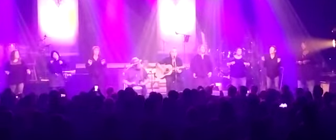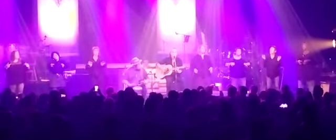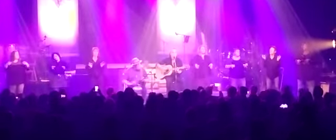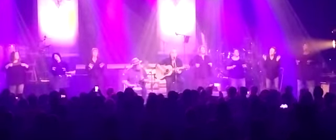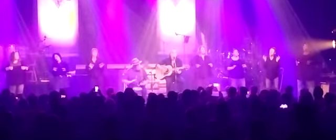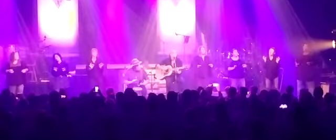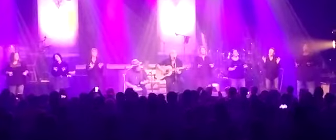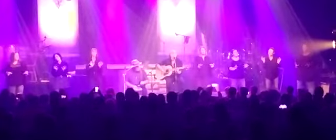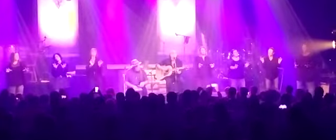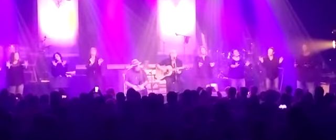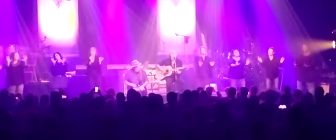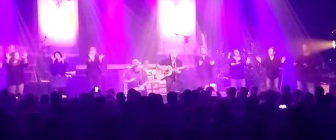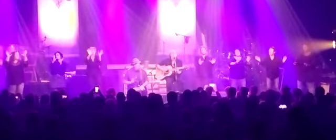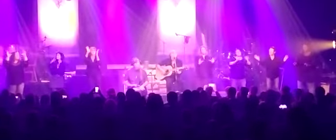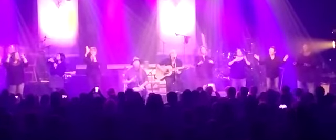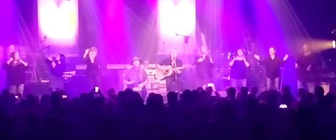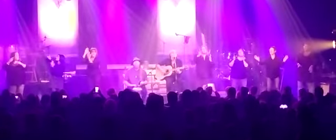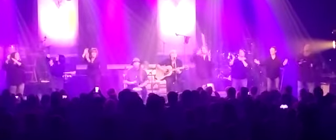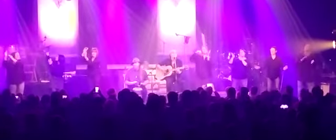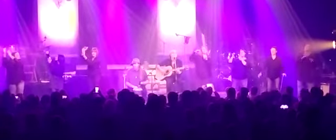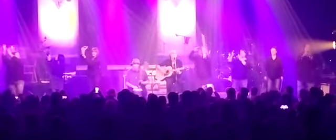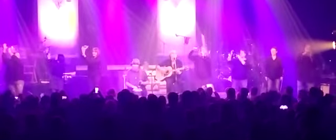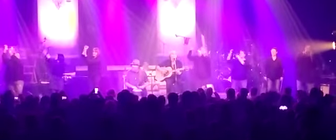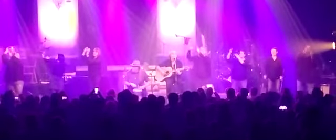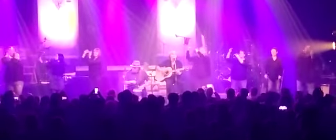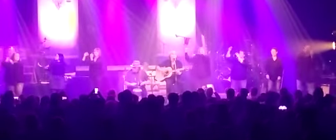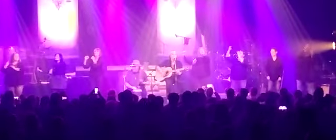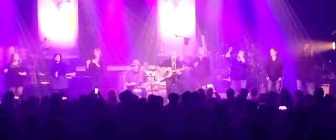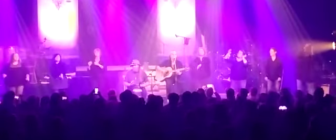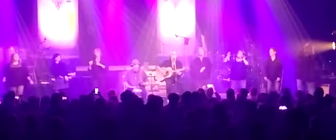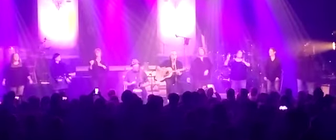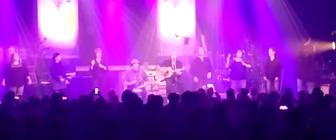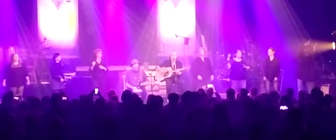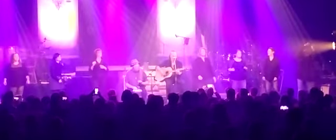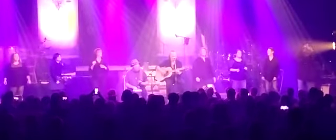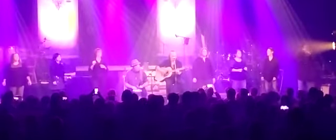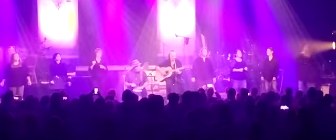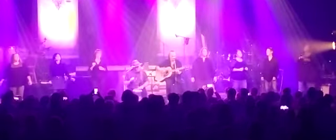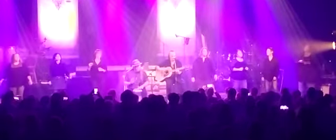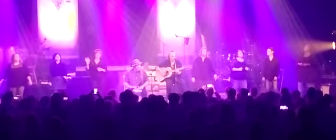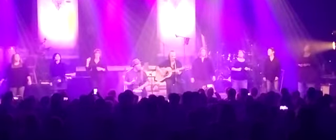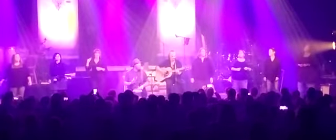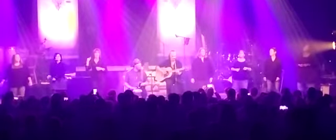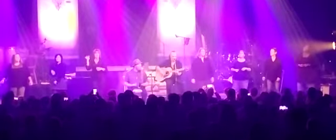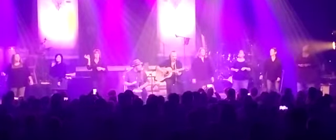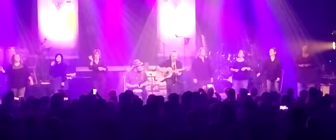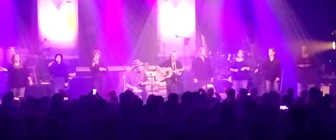Oh, j'espère juste que vous prendrez le temps. Oh oui,